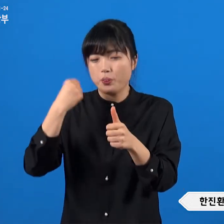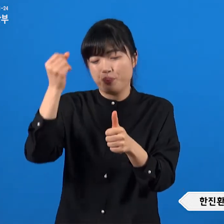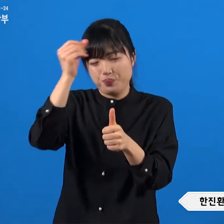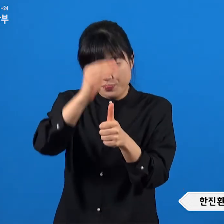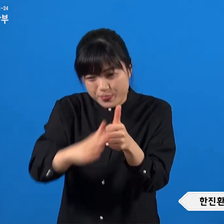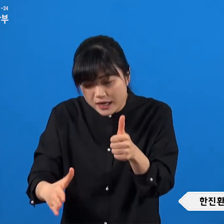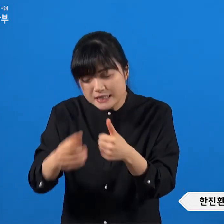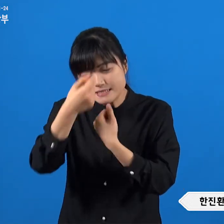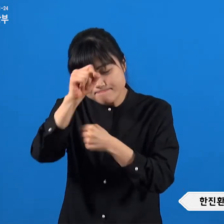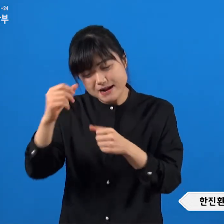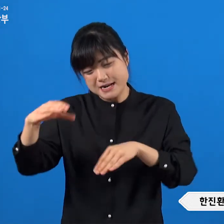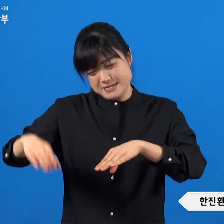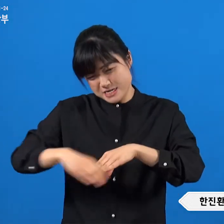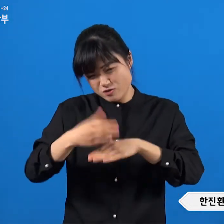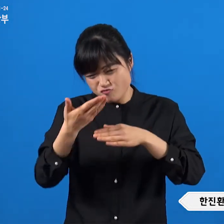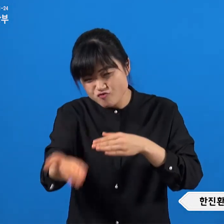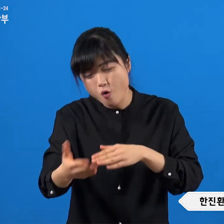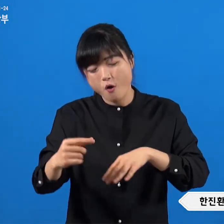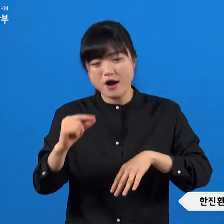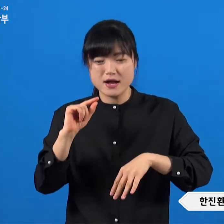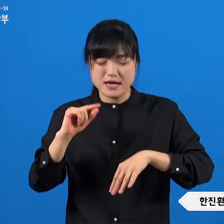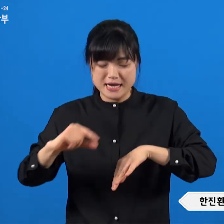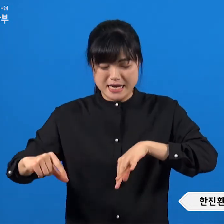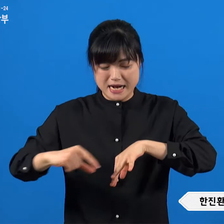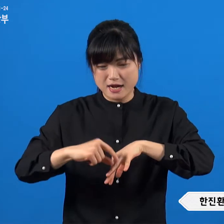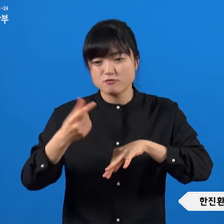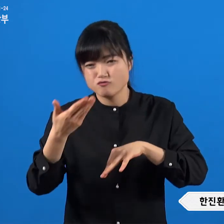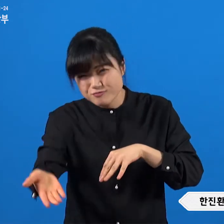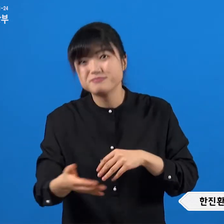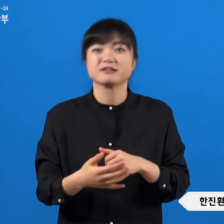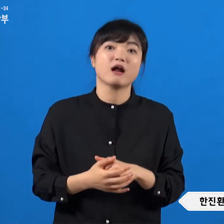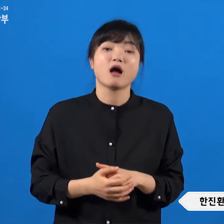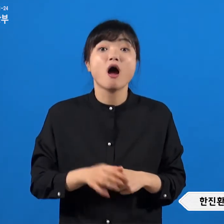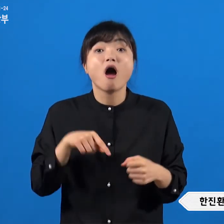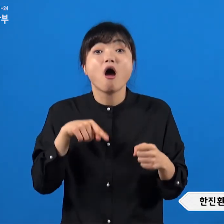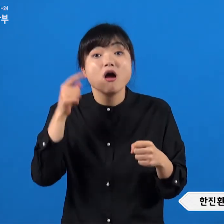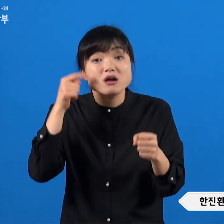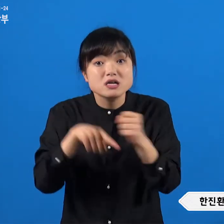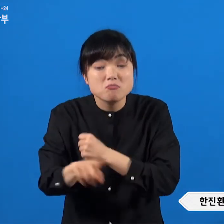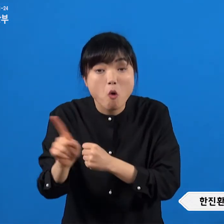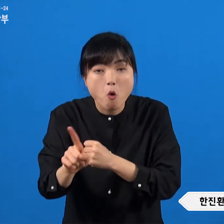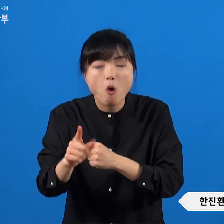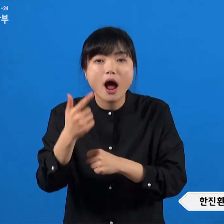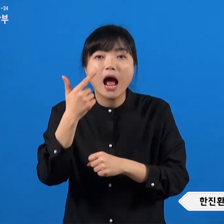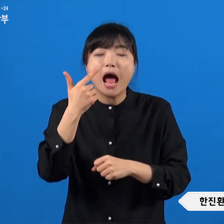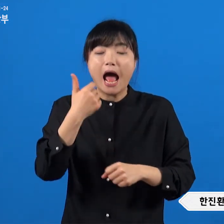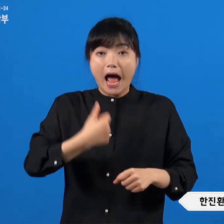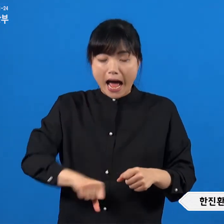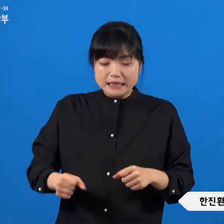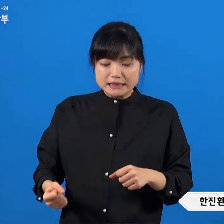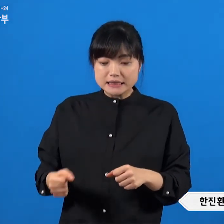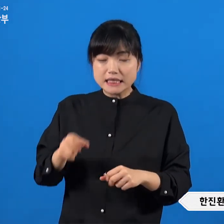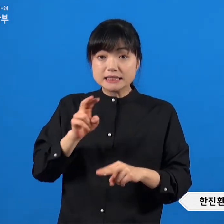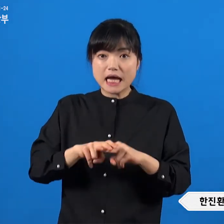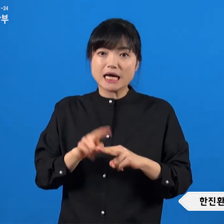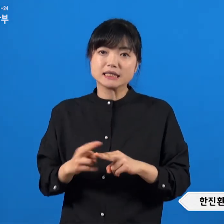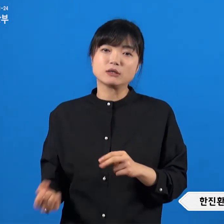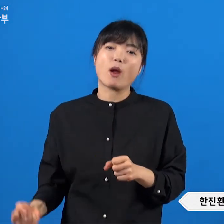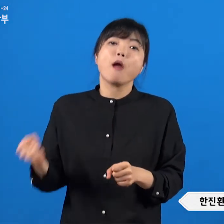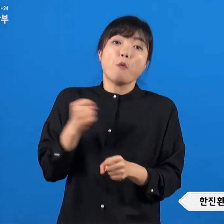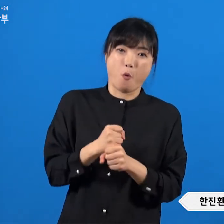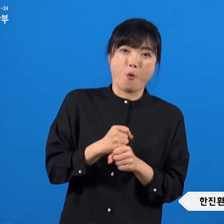신발도 신기고 그리고 가락지를 끼워줍니다. 그것은 이제 아들의 지위를 완전히 회복했다는 뜻입니다.